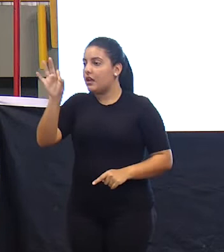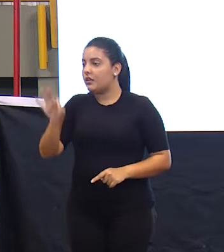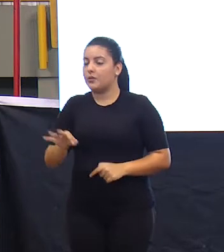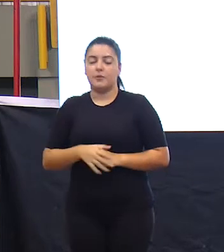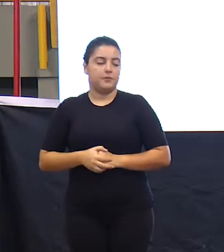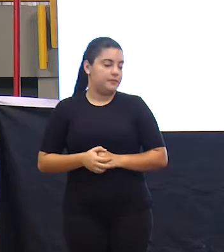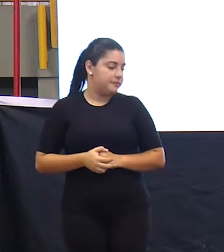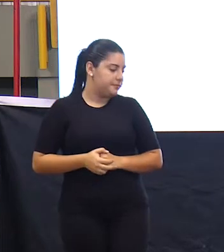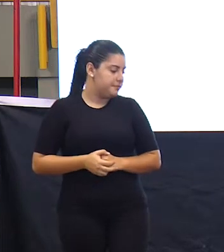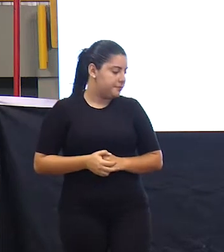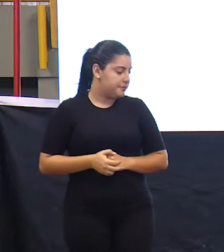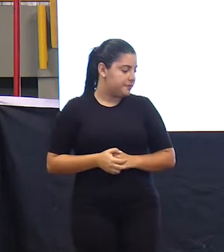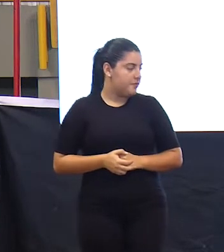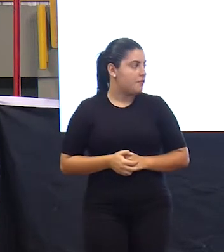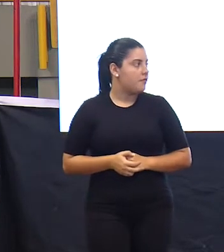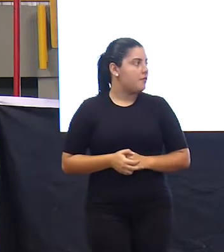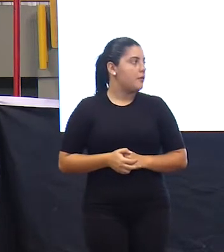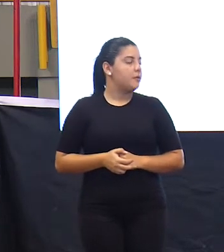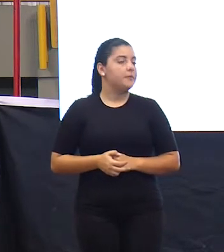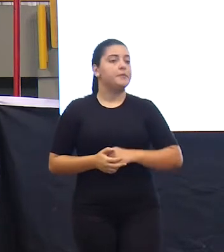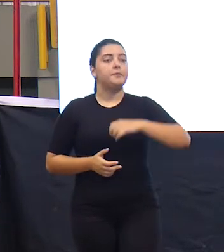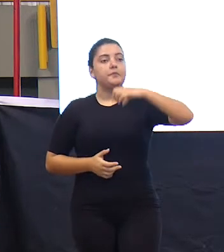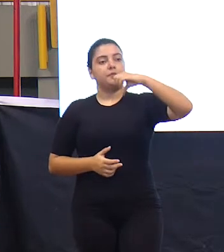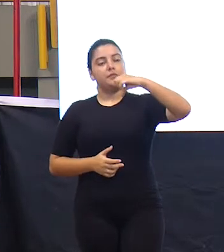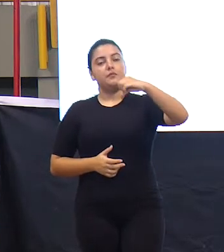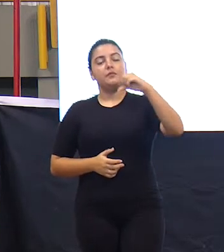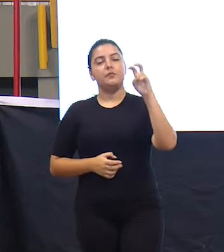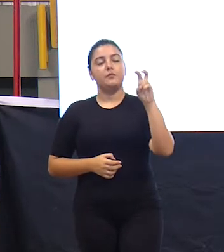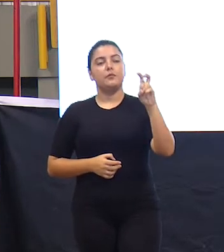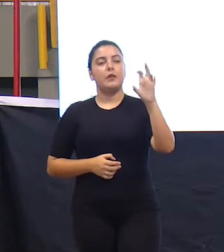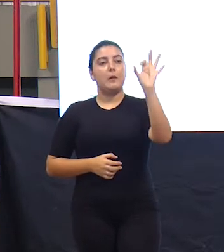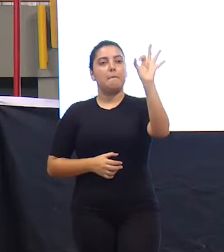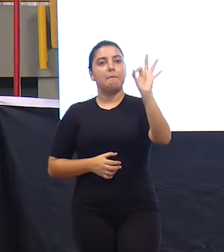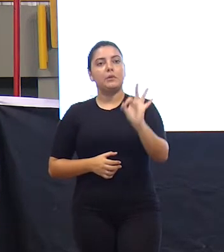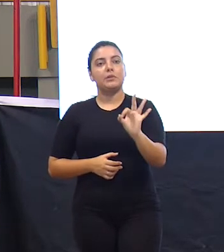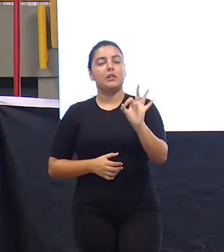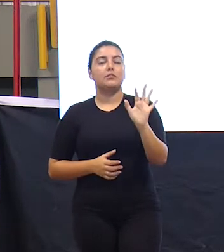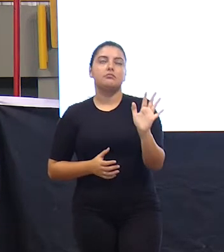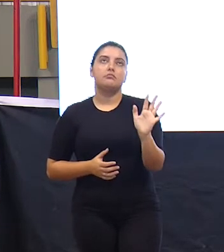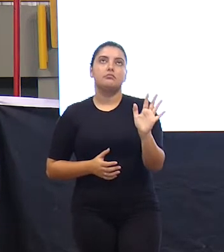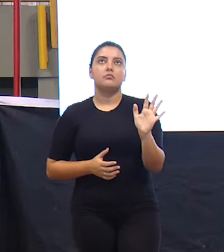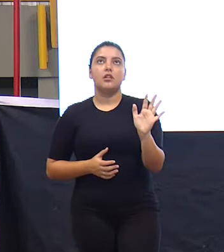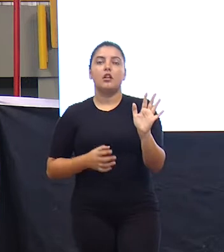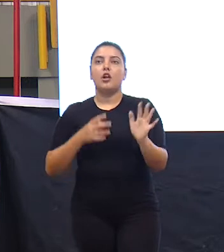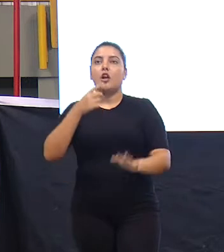por exemplo, quanto é 95% de